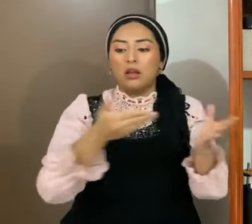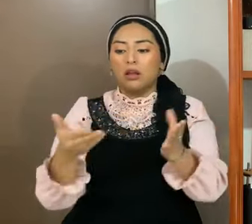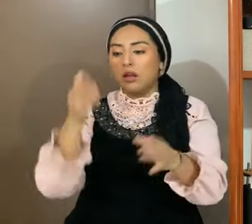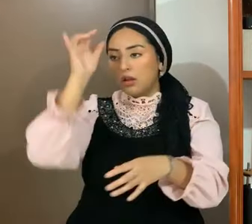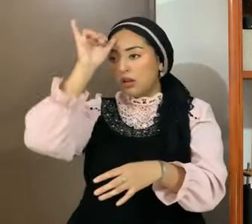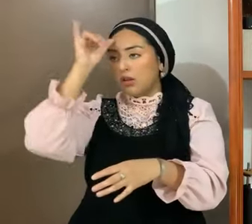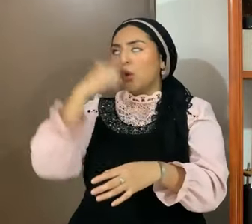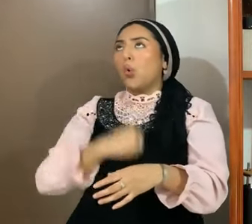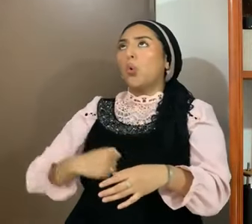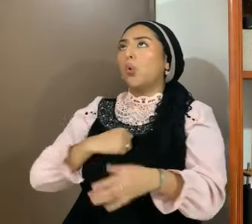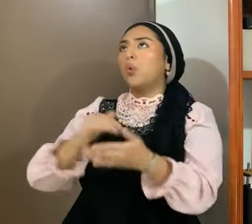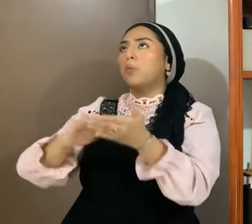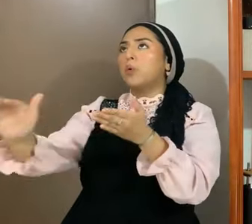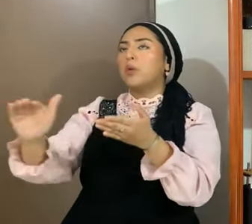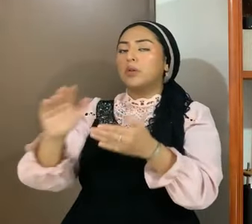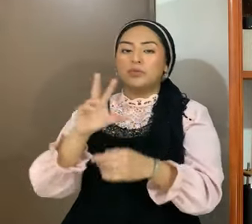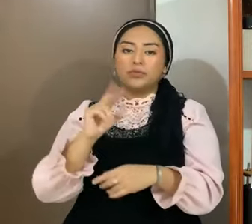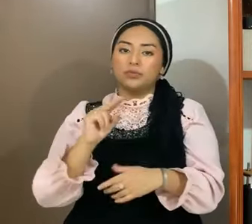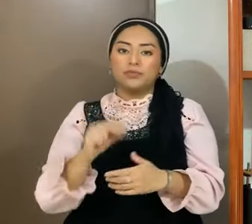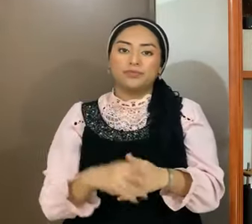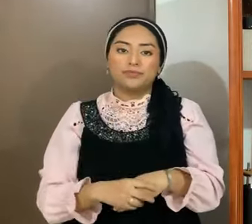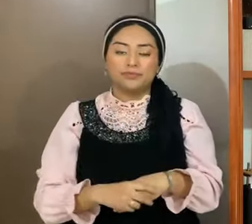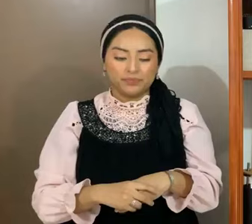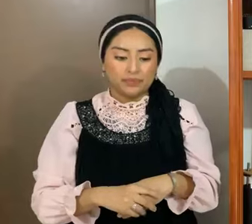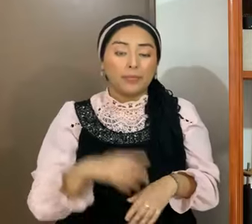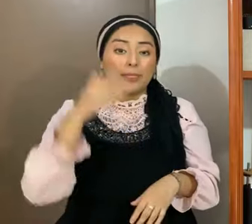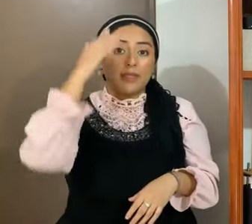el milenio, amados Sajín, se van a seguir